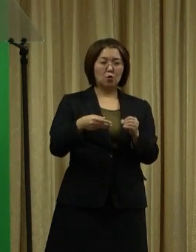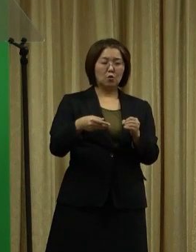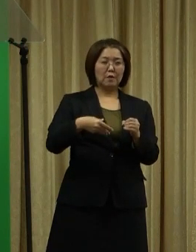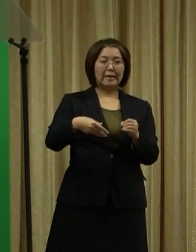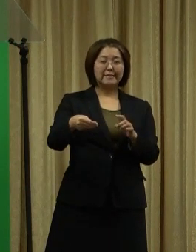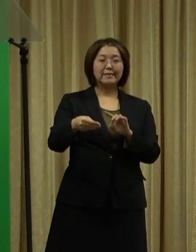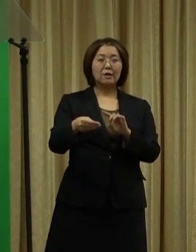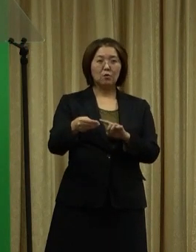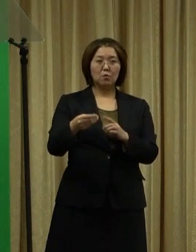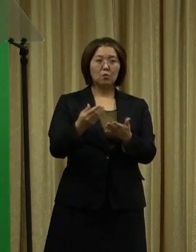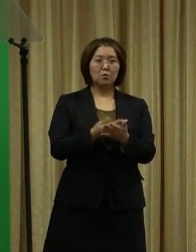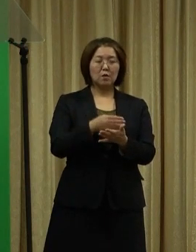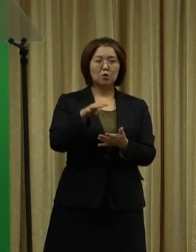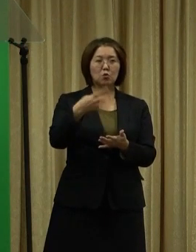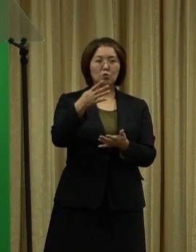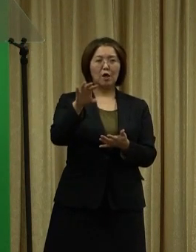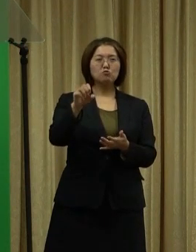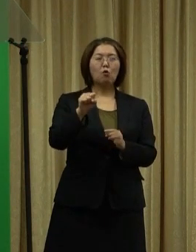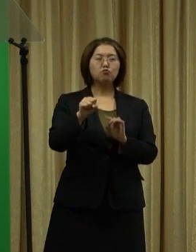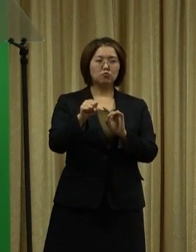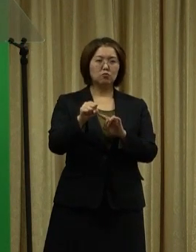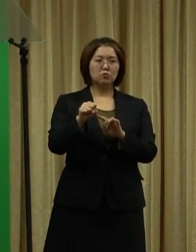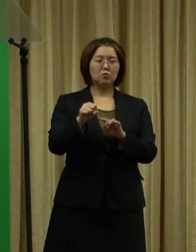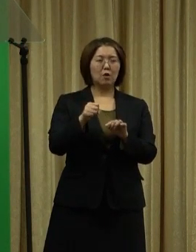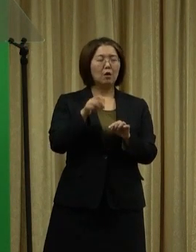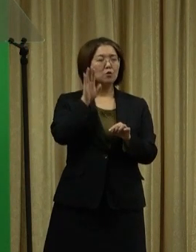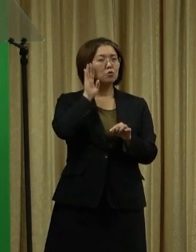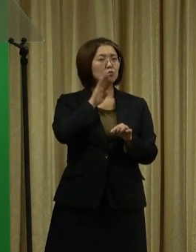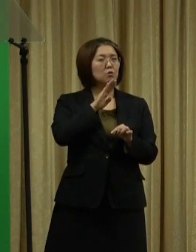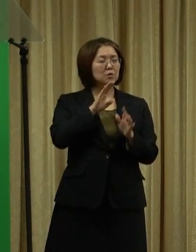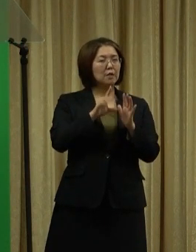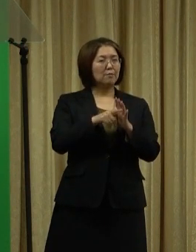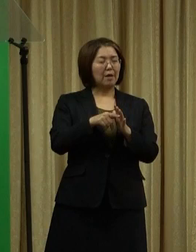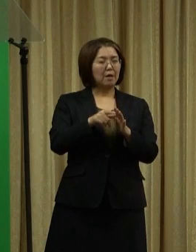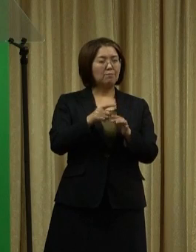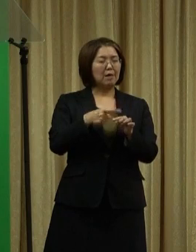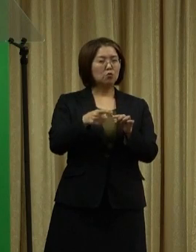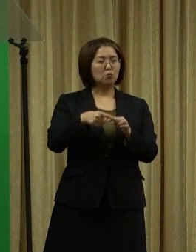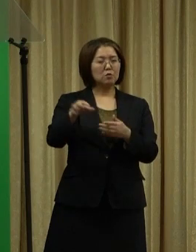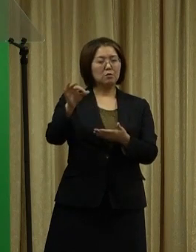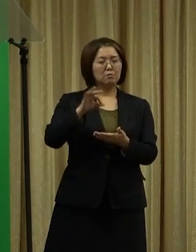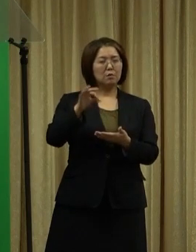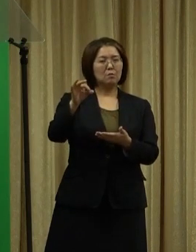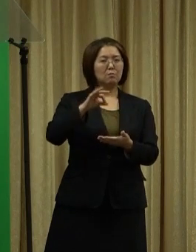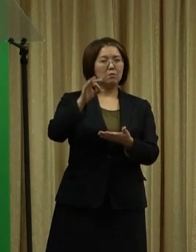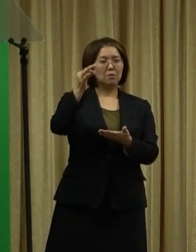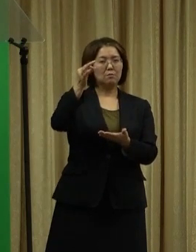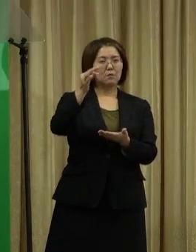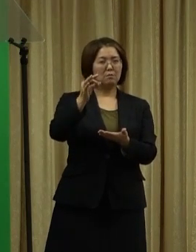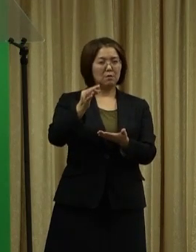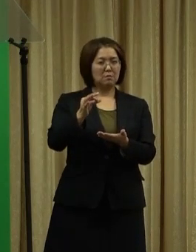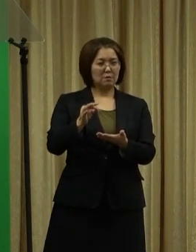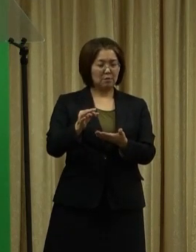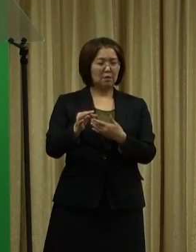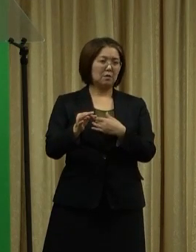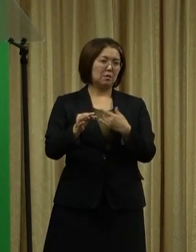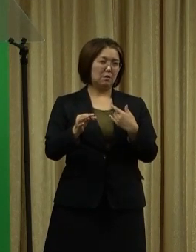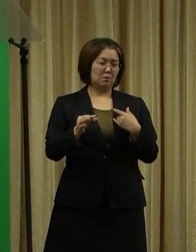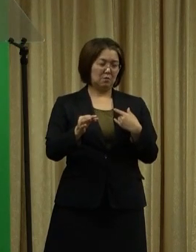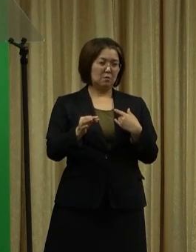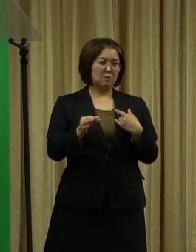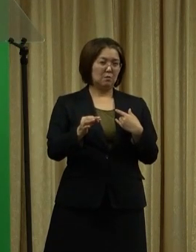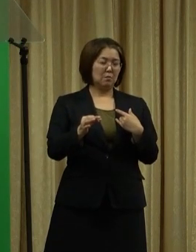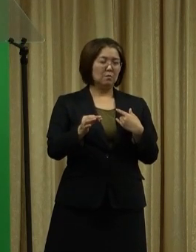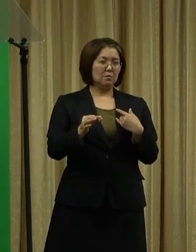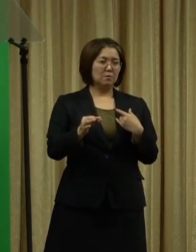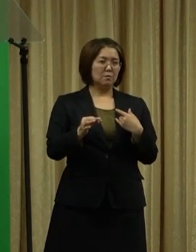ります。これについては順調にいけば順次返済が進みにつれて減ってくると思います。そうすると、